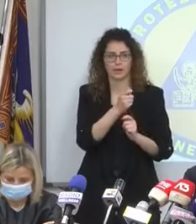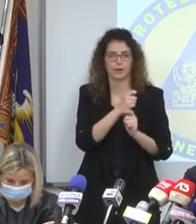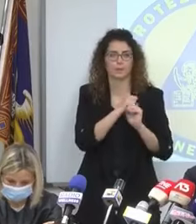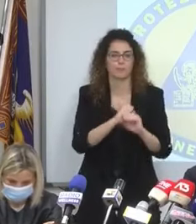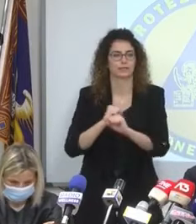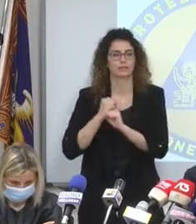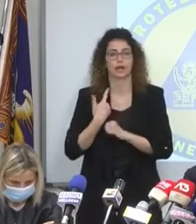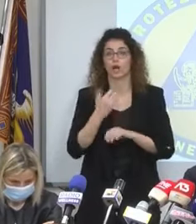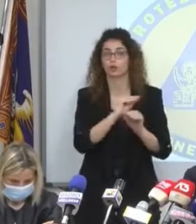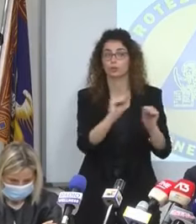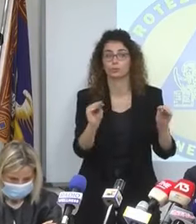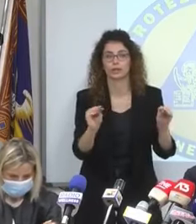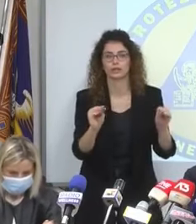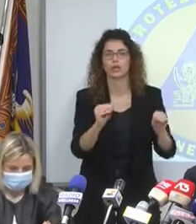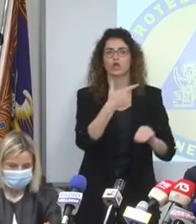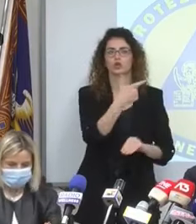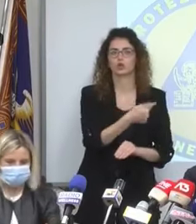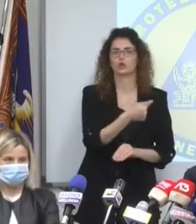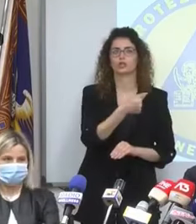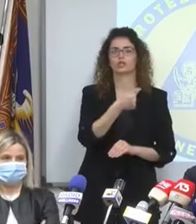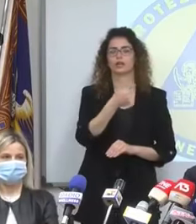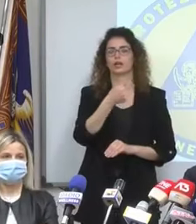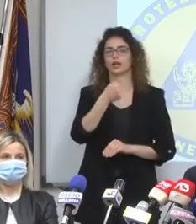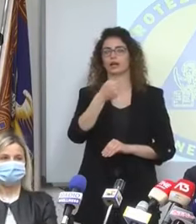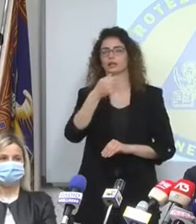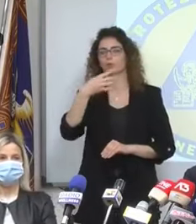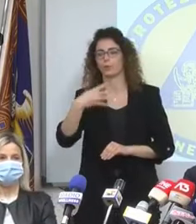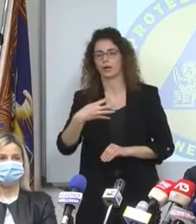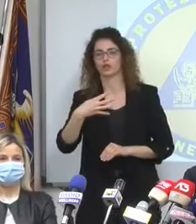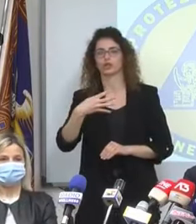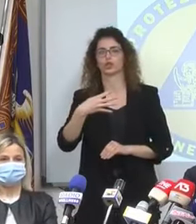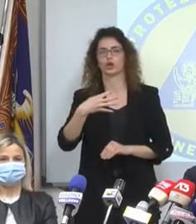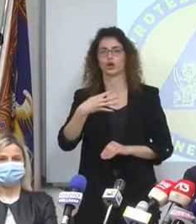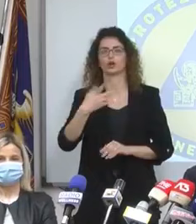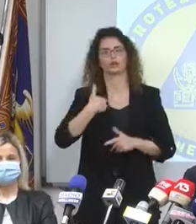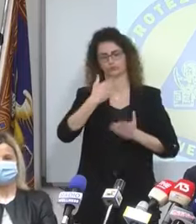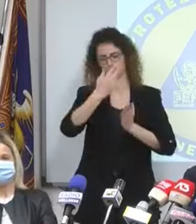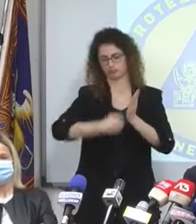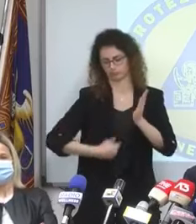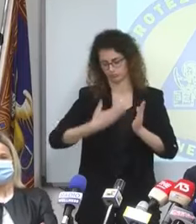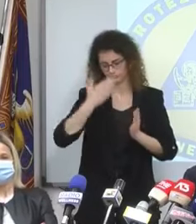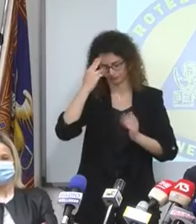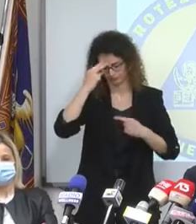dopo... Tosato, Federiva, Marchiori, faccio io l'elenco, vai pure Filippo.